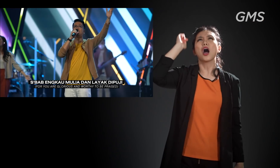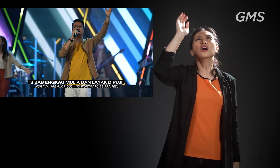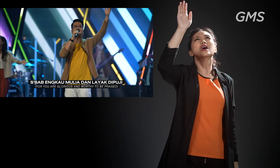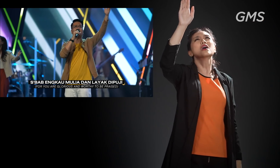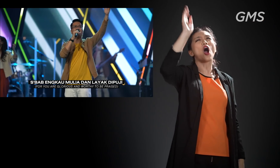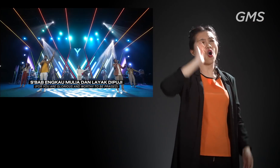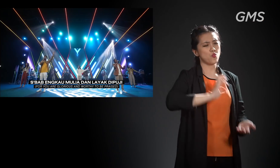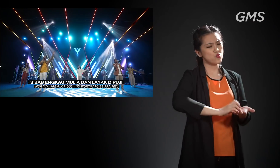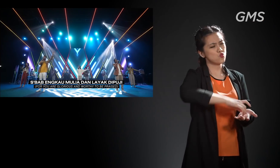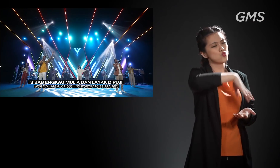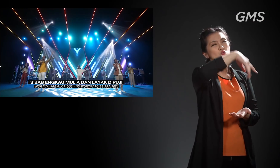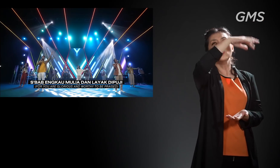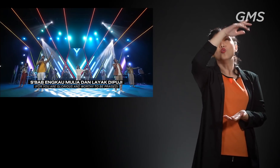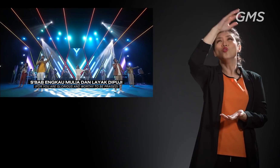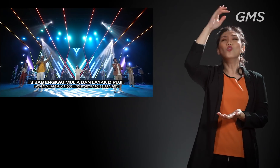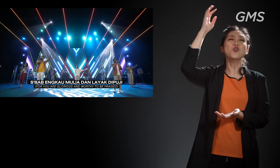Sebab Engkau